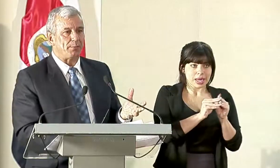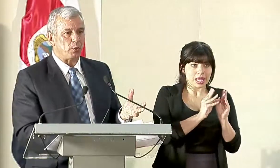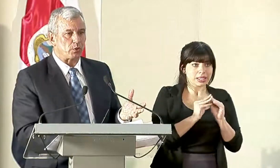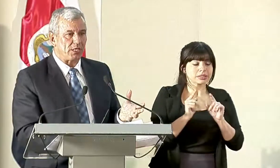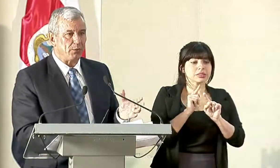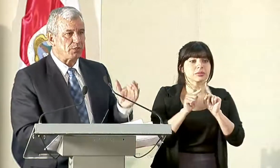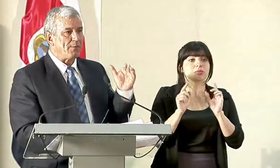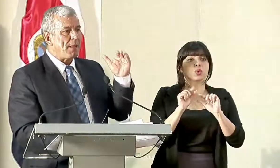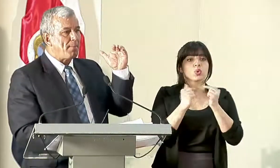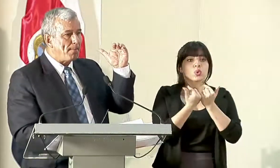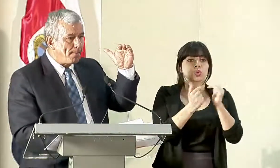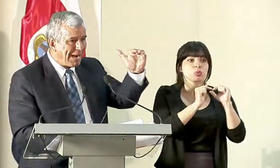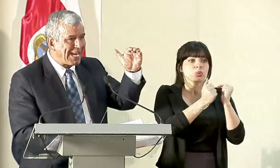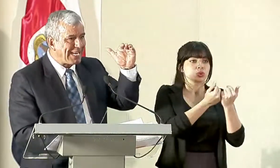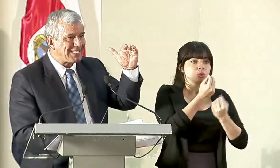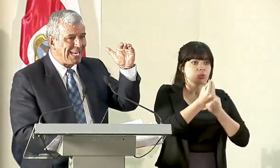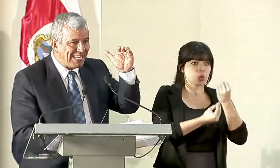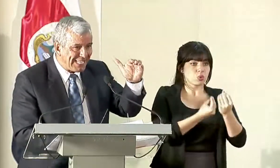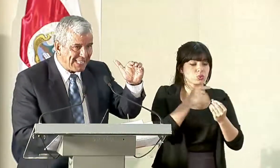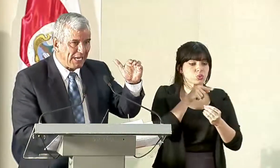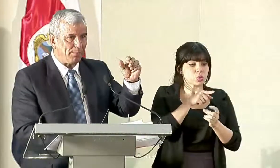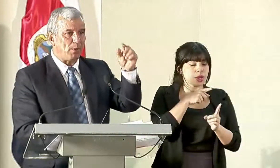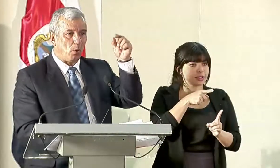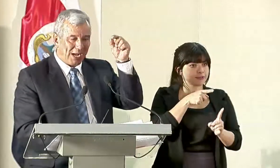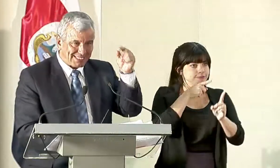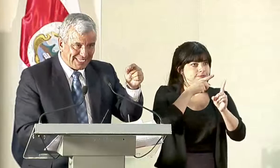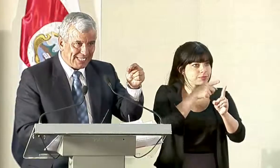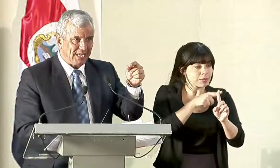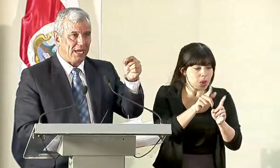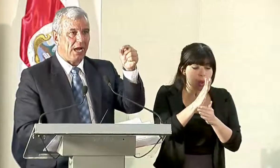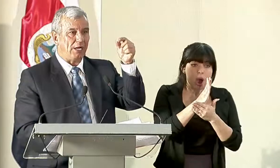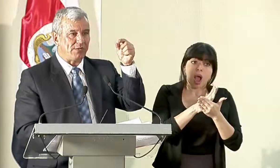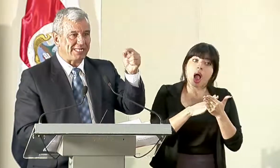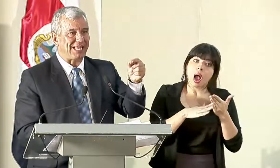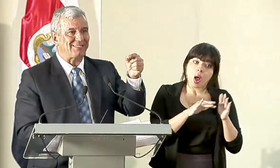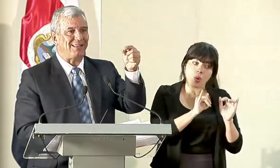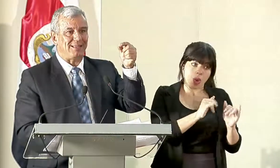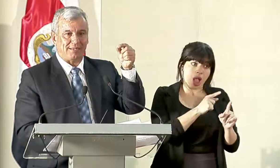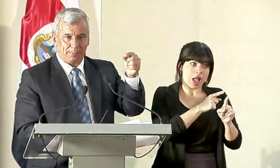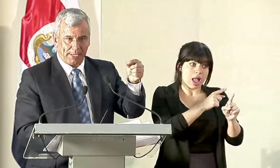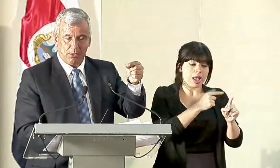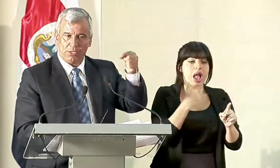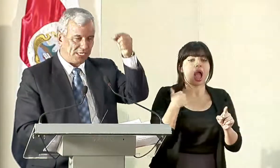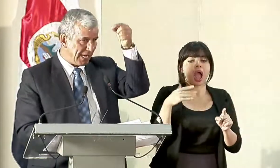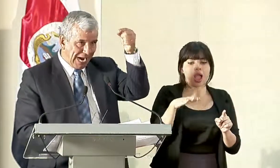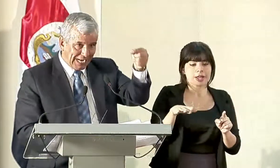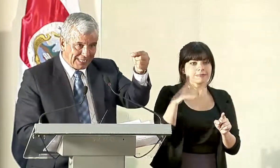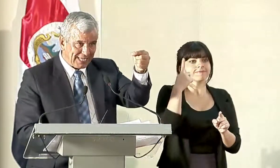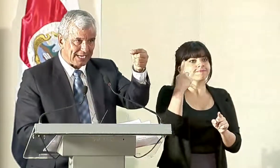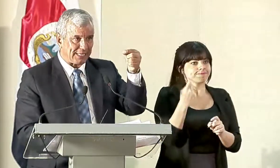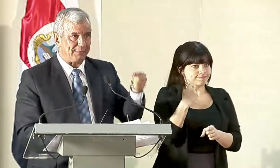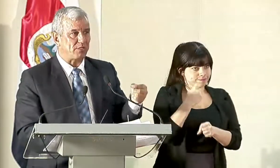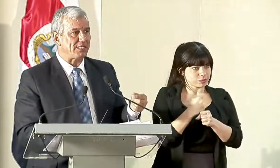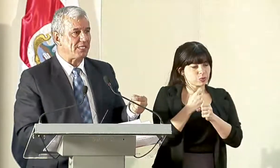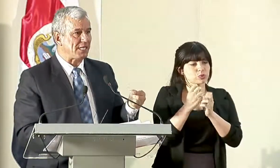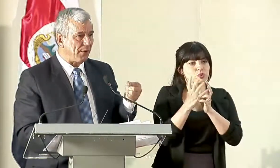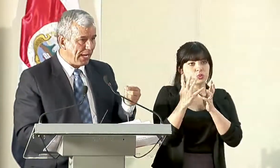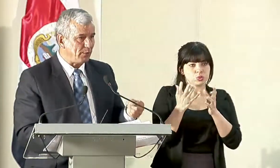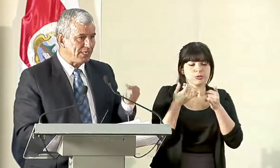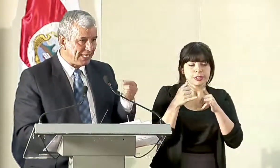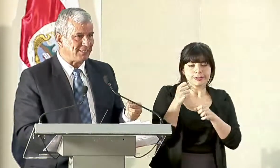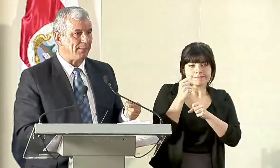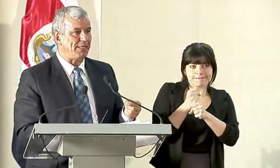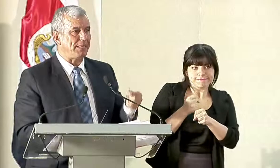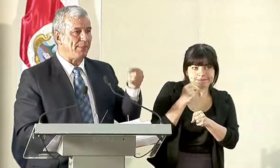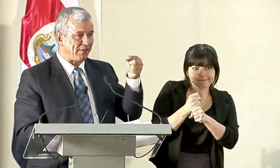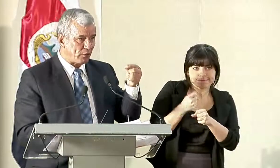grupos productivos, van en esa línea, pero aún así hay una tasa de desempleo alta que tenemos que seguir